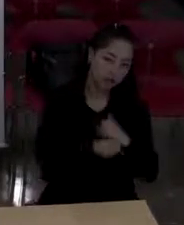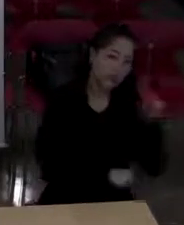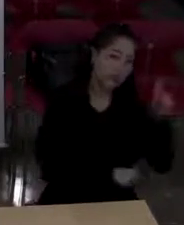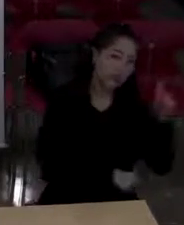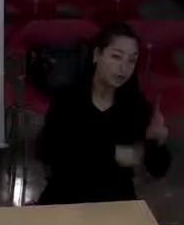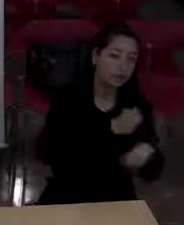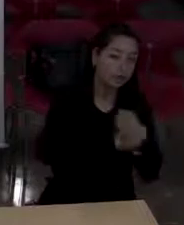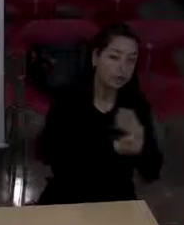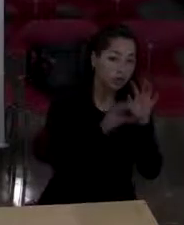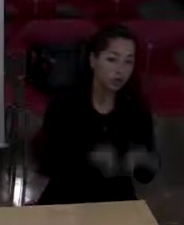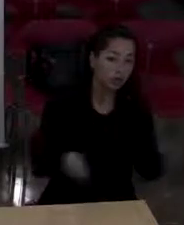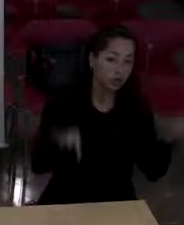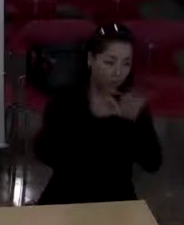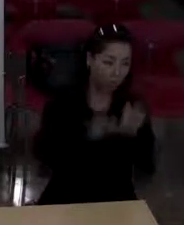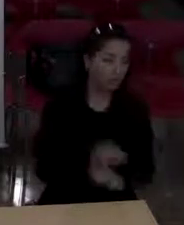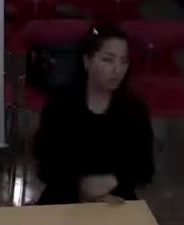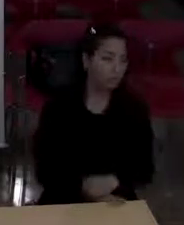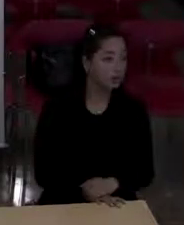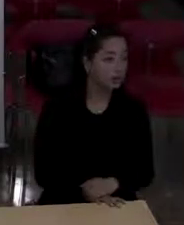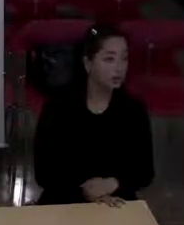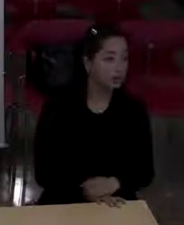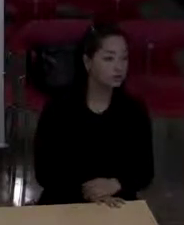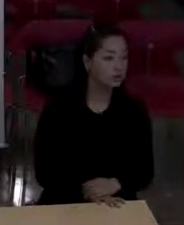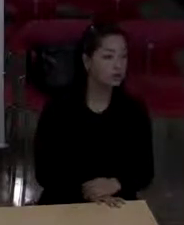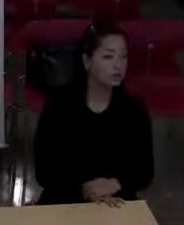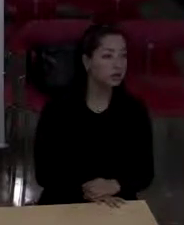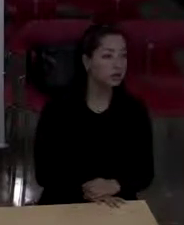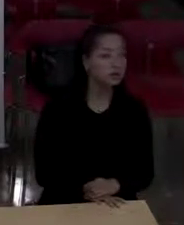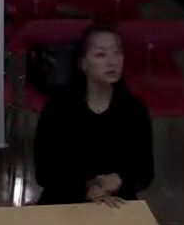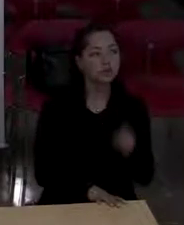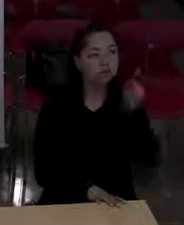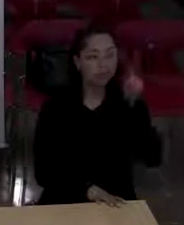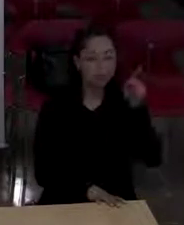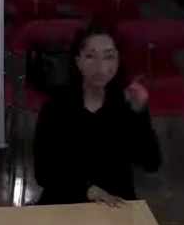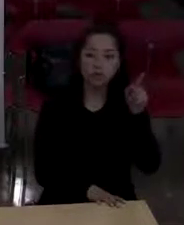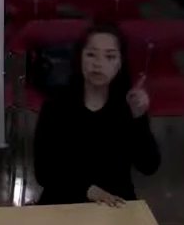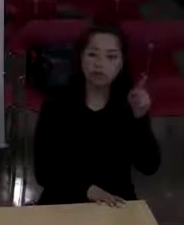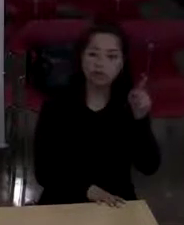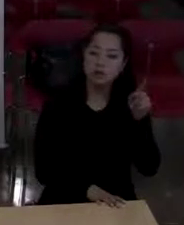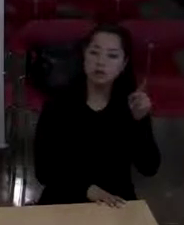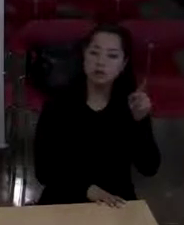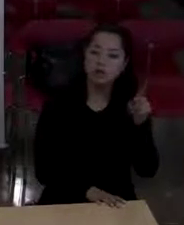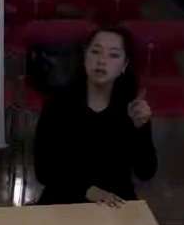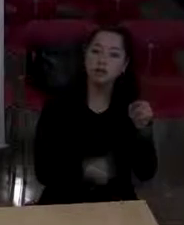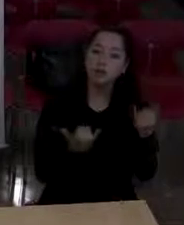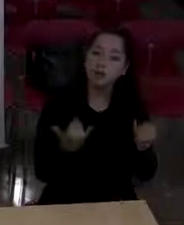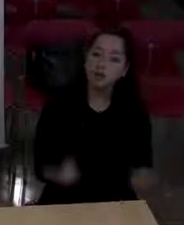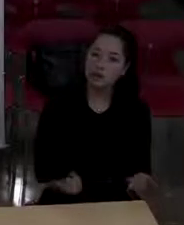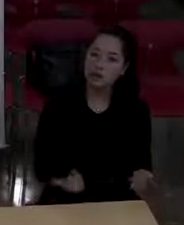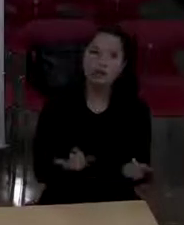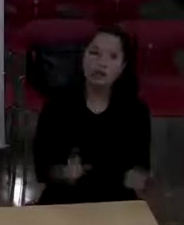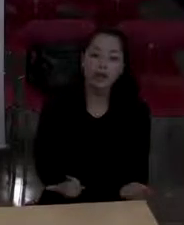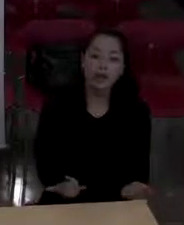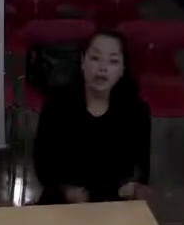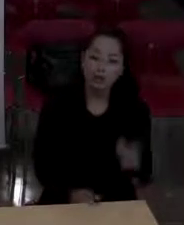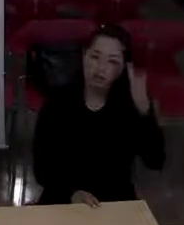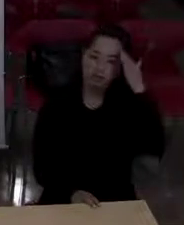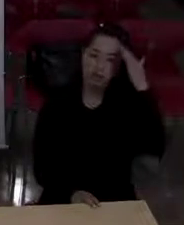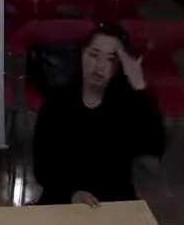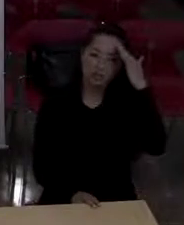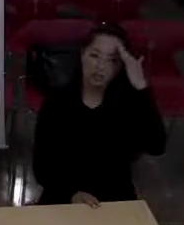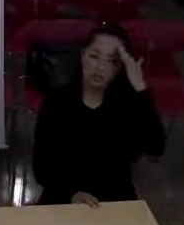relevante. Expanden su marco de referencia al aquí y del ahora, ya se empiezan a distanciar de lo inmediato para irse aproximando